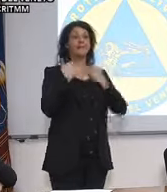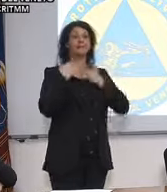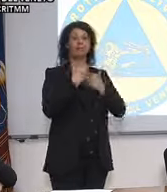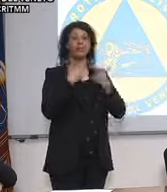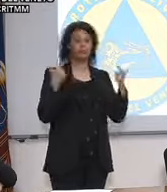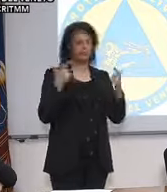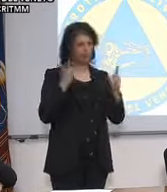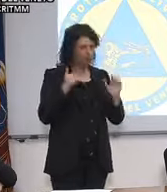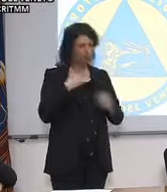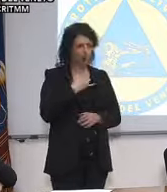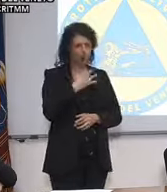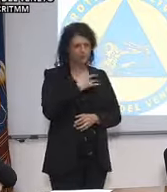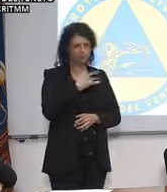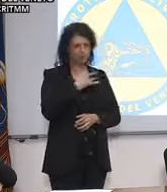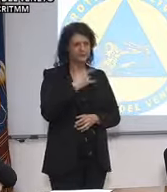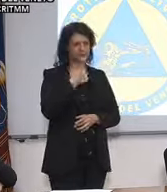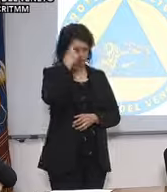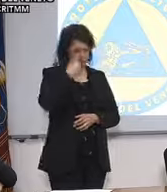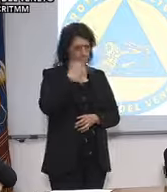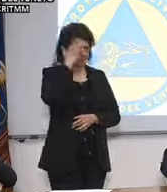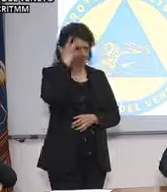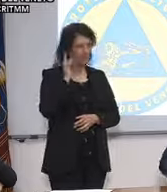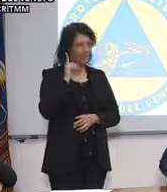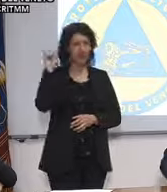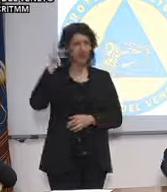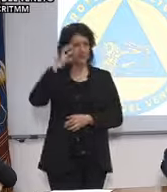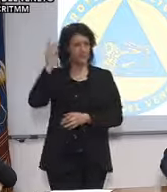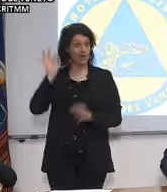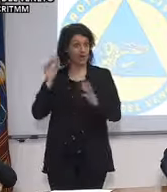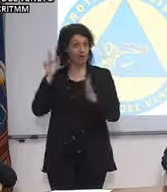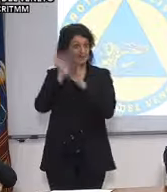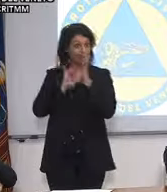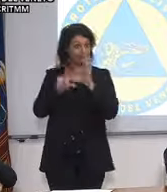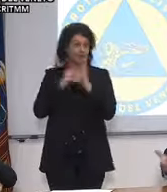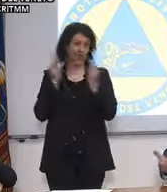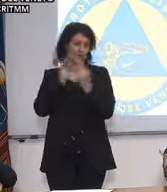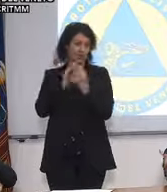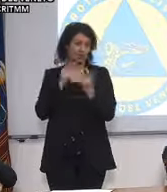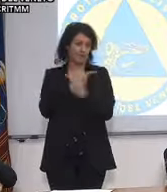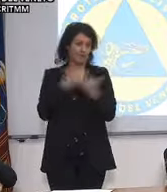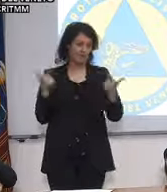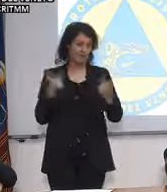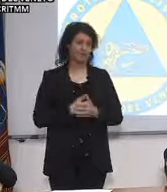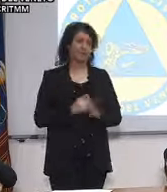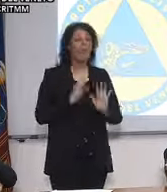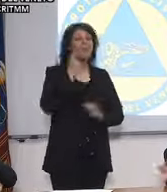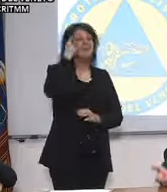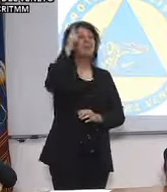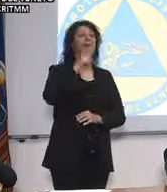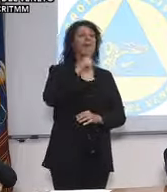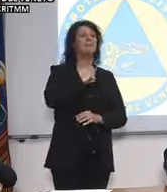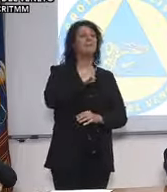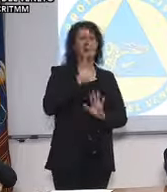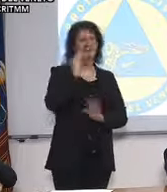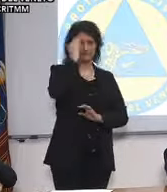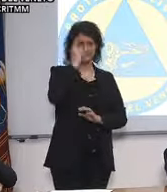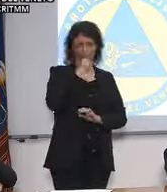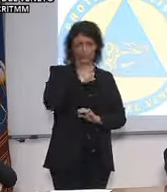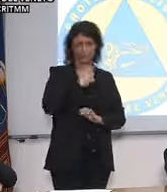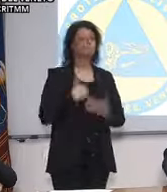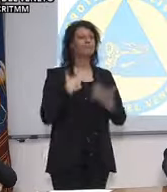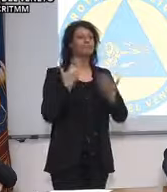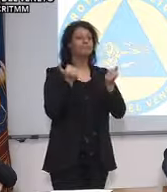ho ben coscienza di qual è il rischio, però così non si affronta. Poi magari la mia idea è sbagliata, però dico come la penso. Io